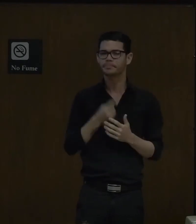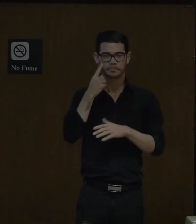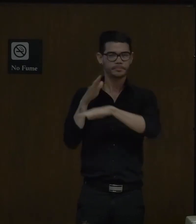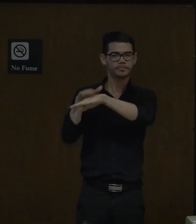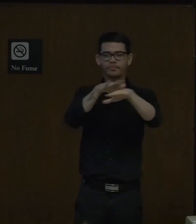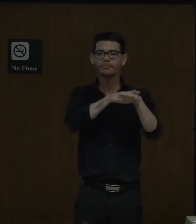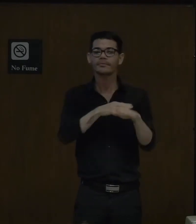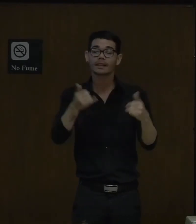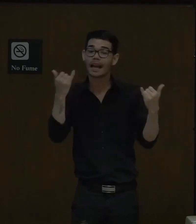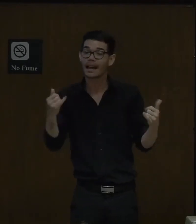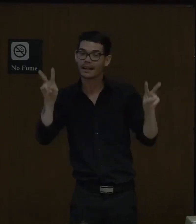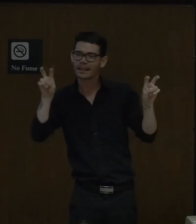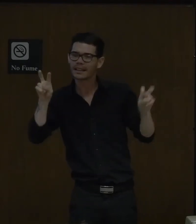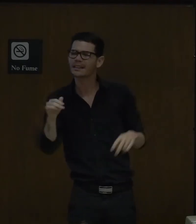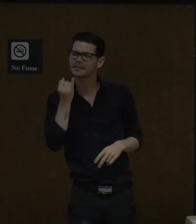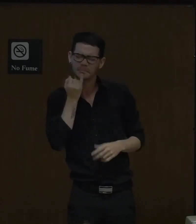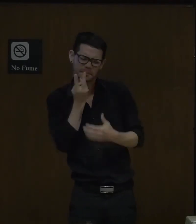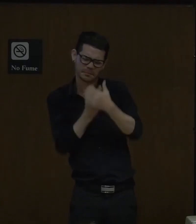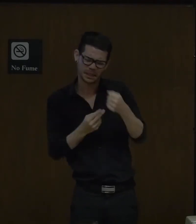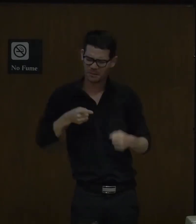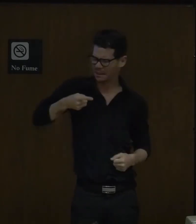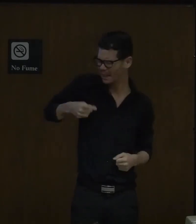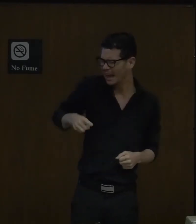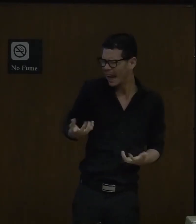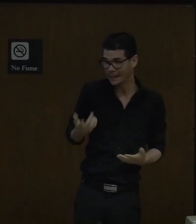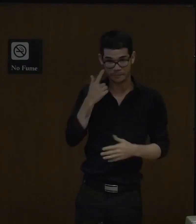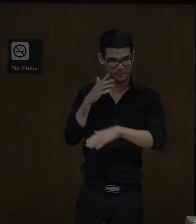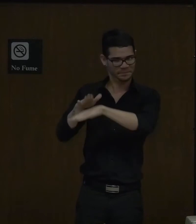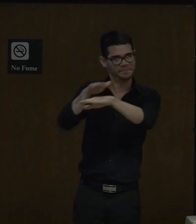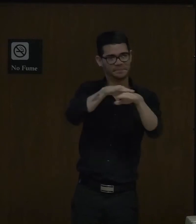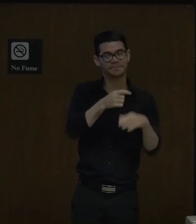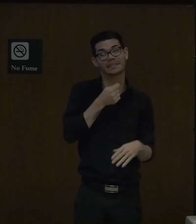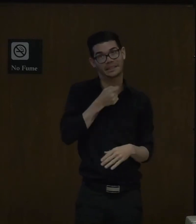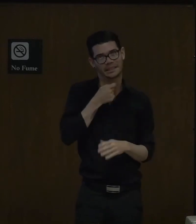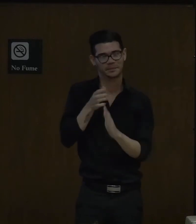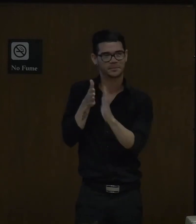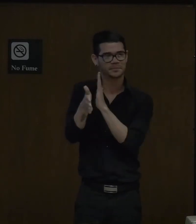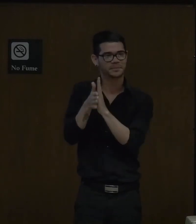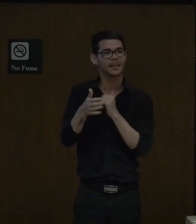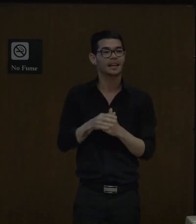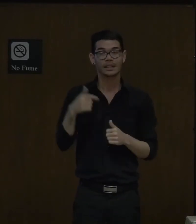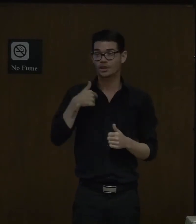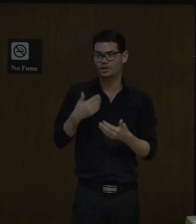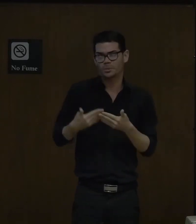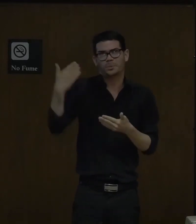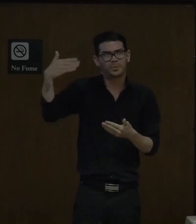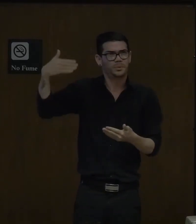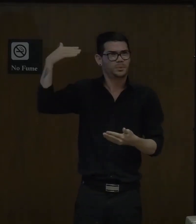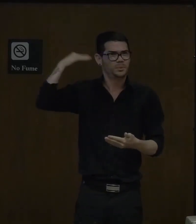de anécdota, les puedo decir que cuando yo llegué a Gallaudet hace ya un montón de